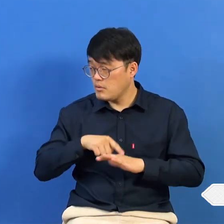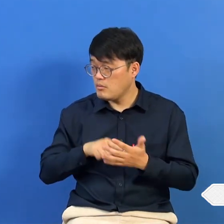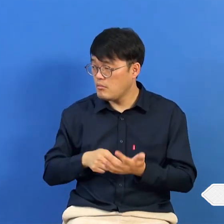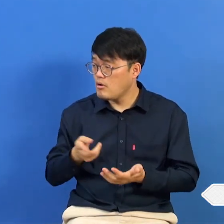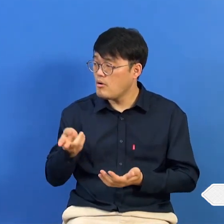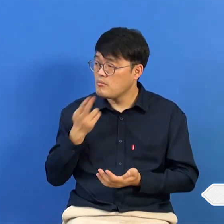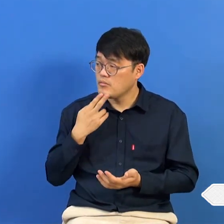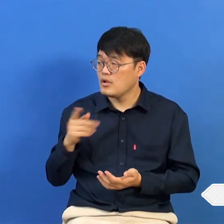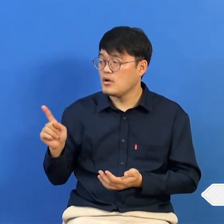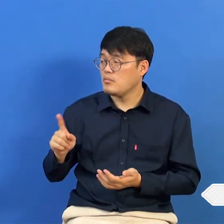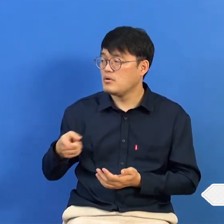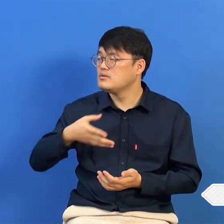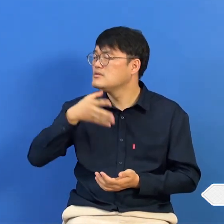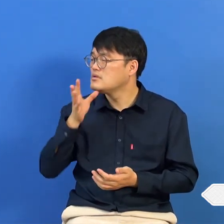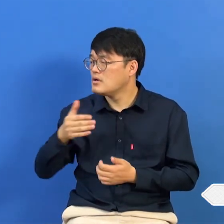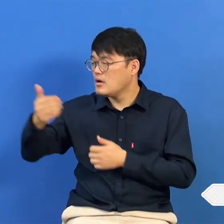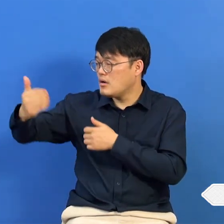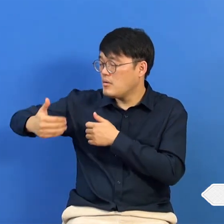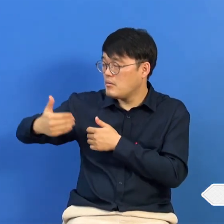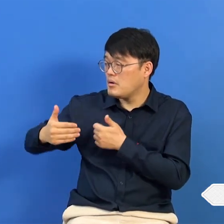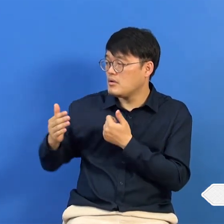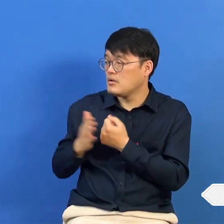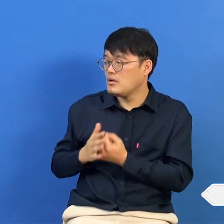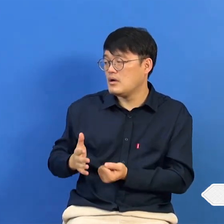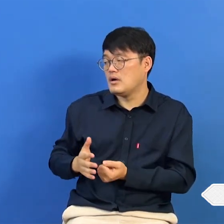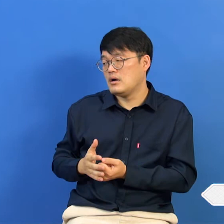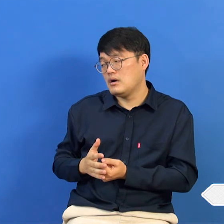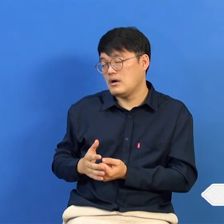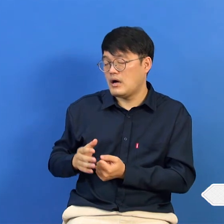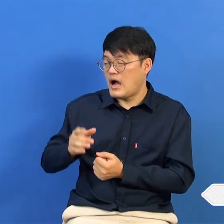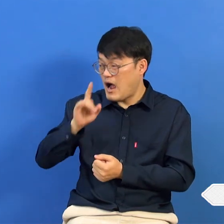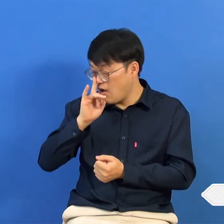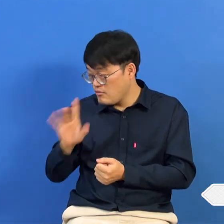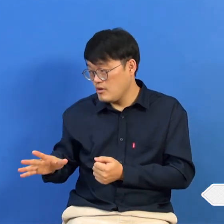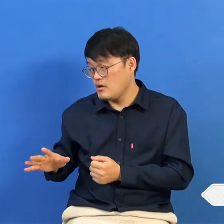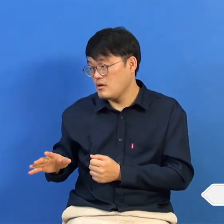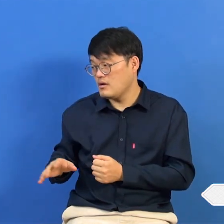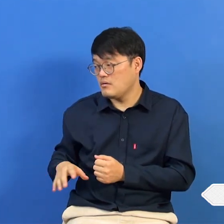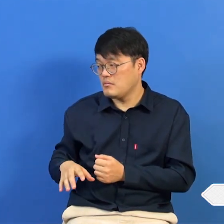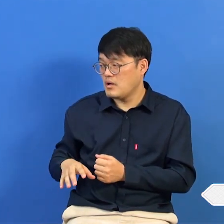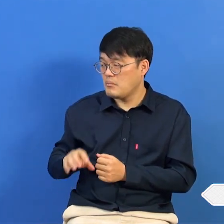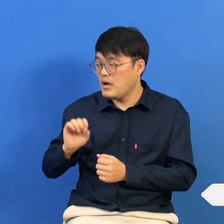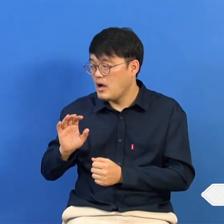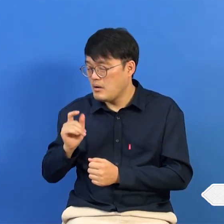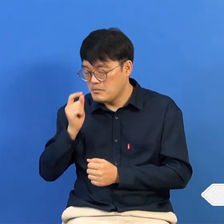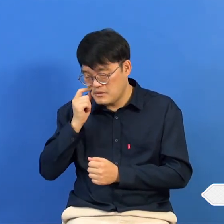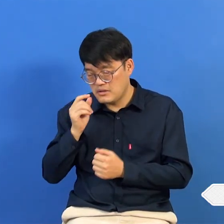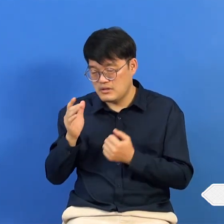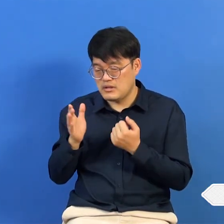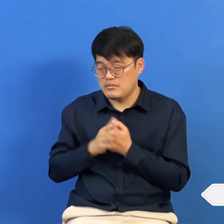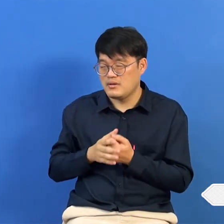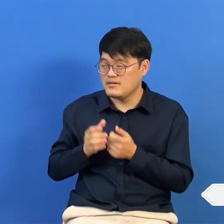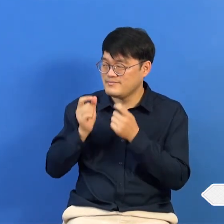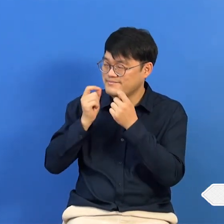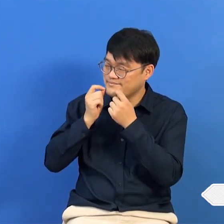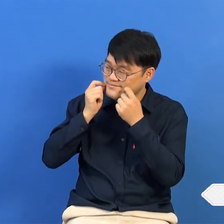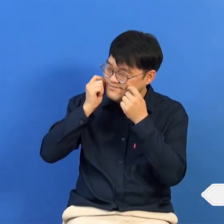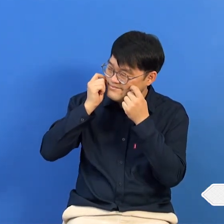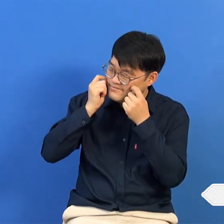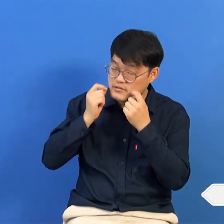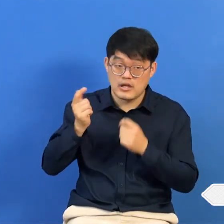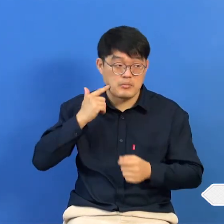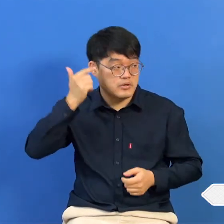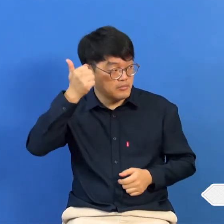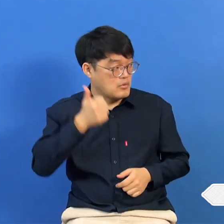워낙 연로하신 목사님 그렇게 말씀하시니까 그 자리에서 안 됩니다 할 수가 없어가지고 그냥 빙그레 웃었는데 목사님